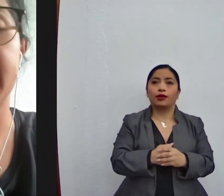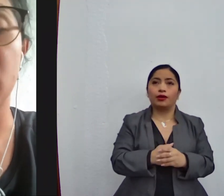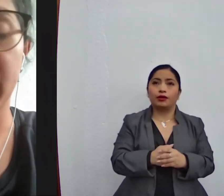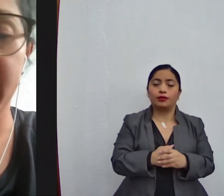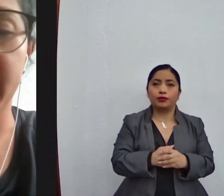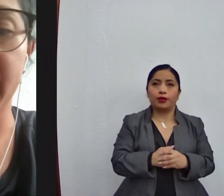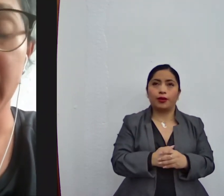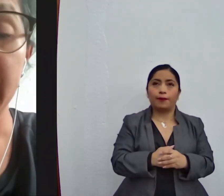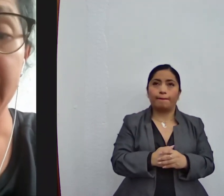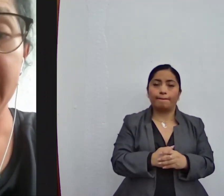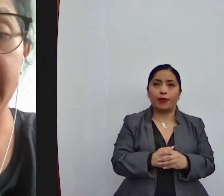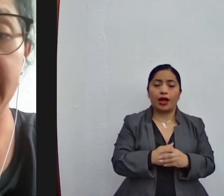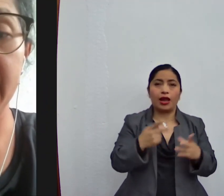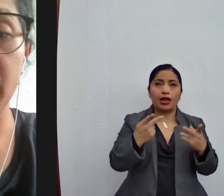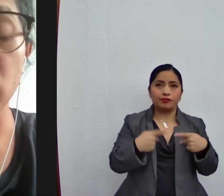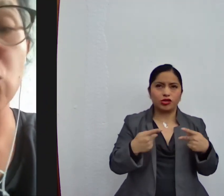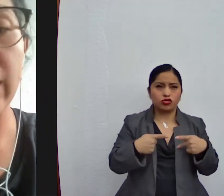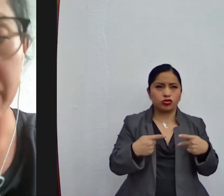a quienes lo requieran.